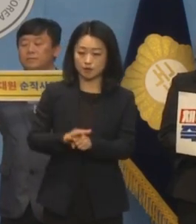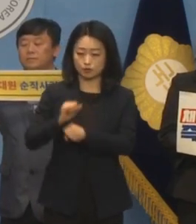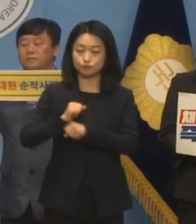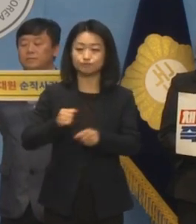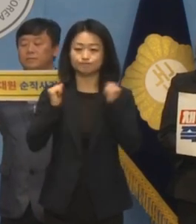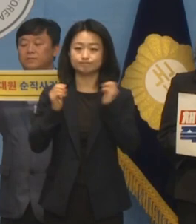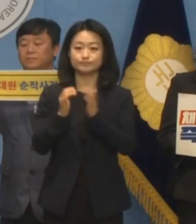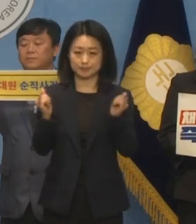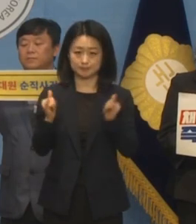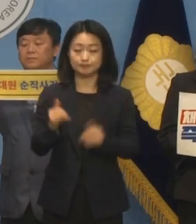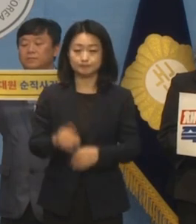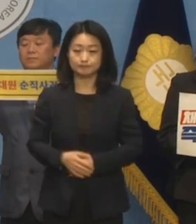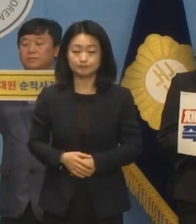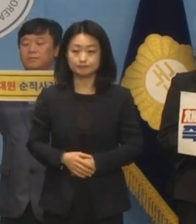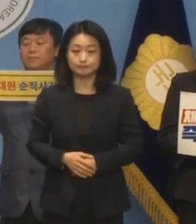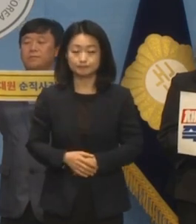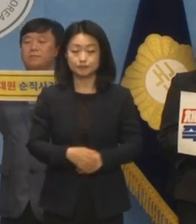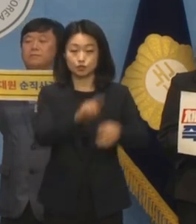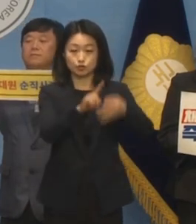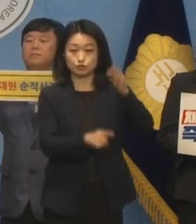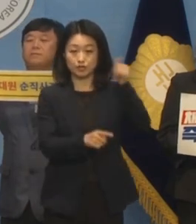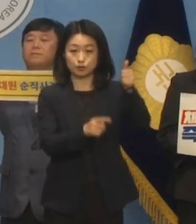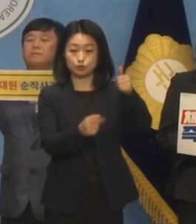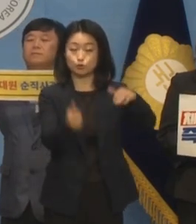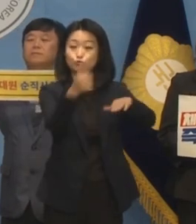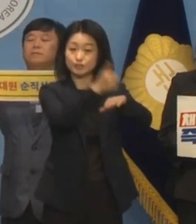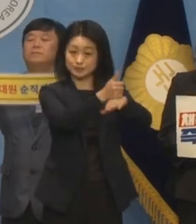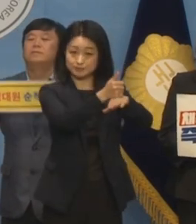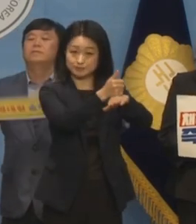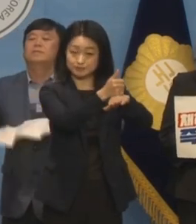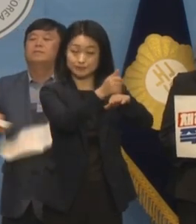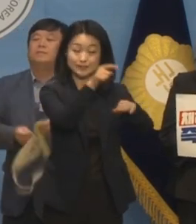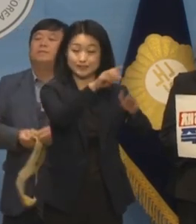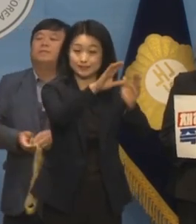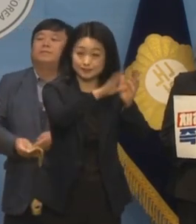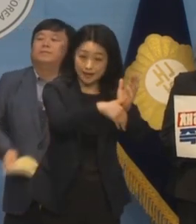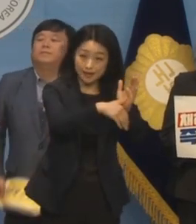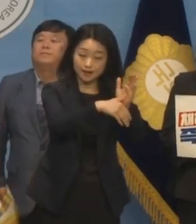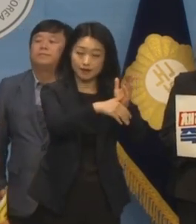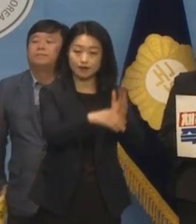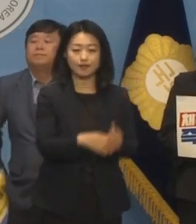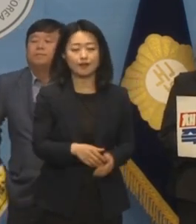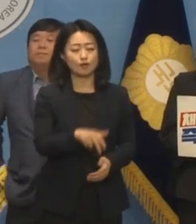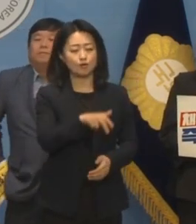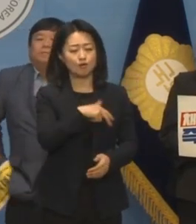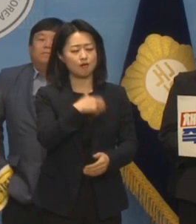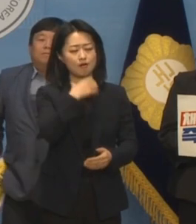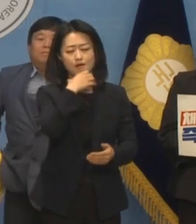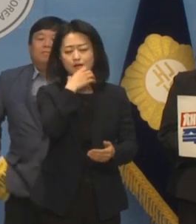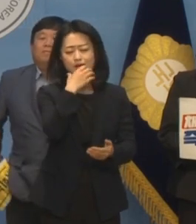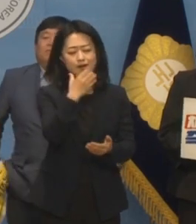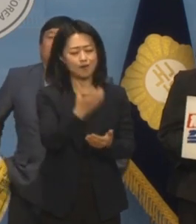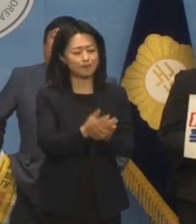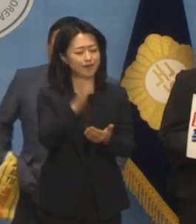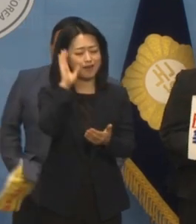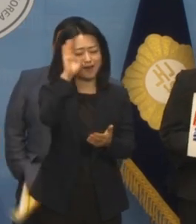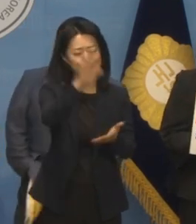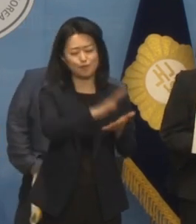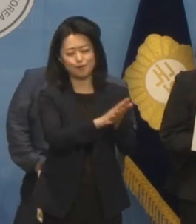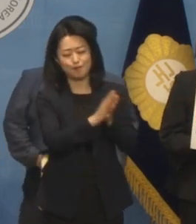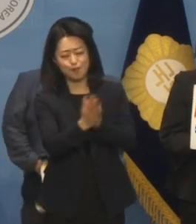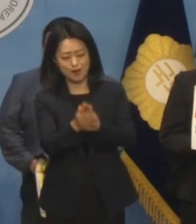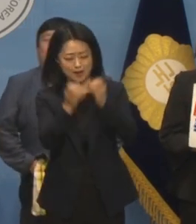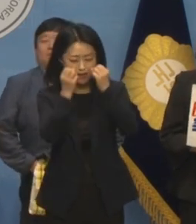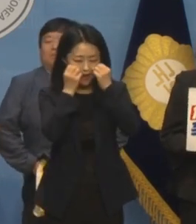10일 윤석열 대통령이 취임했습니다. 아마도 당시 의원님께서는 크게 감격하시면서 앞으로 바뀌게 될 우리나라의